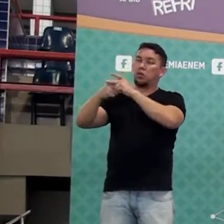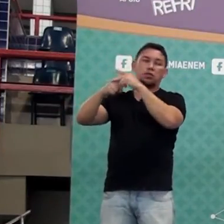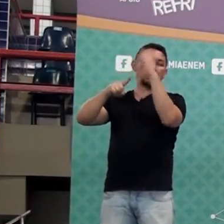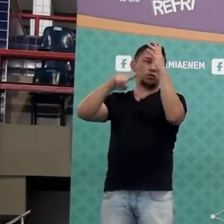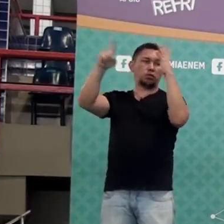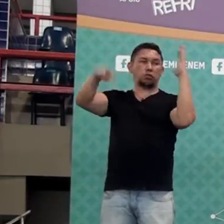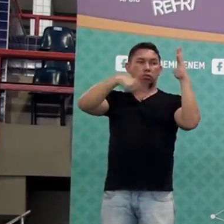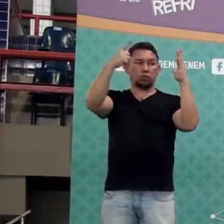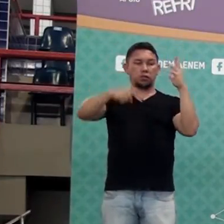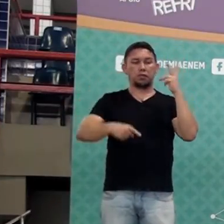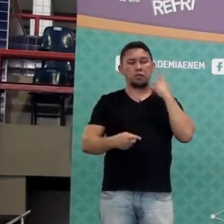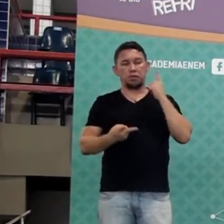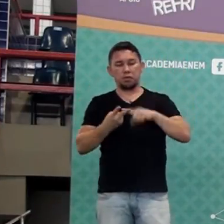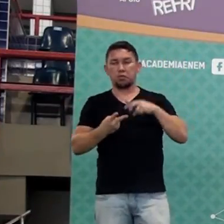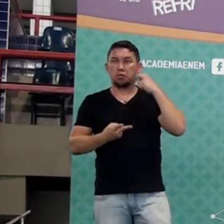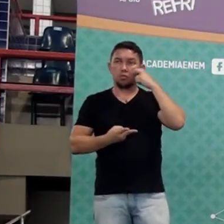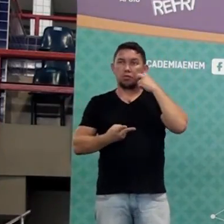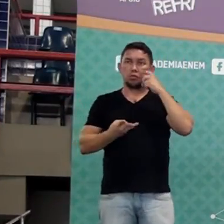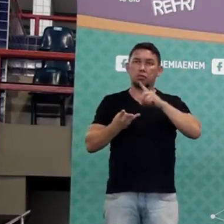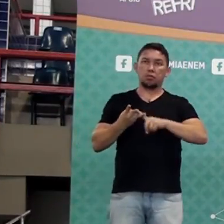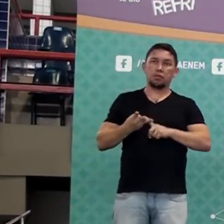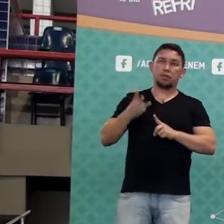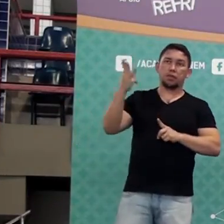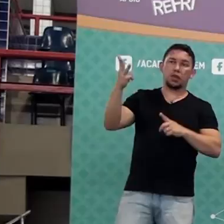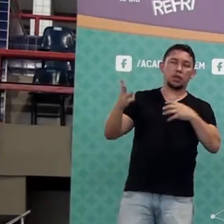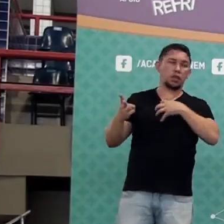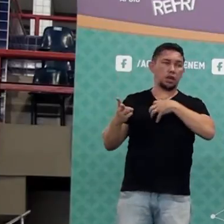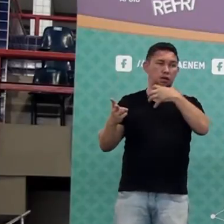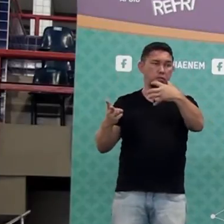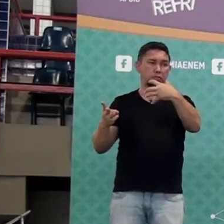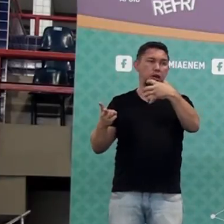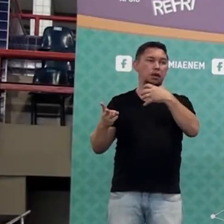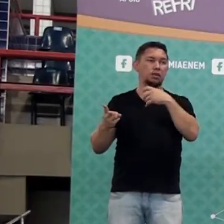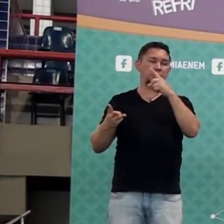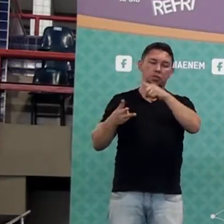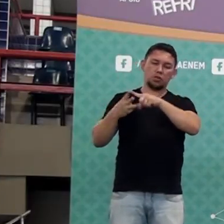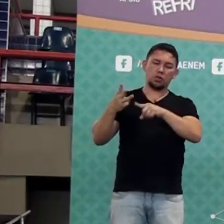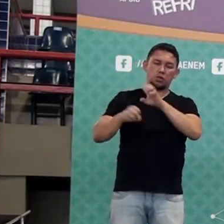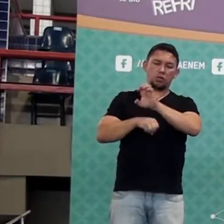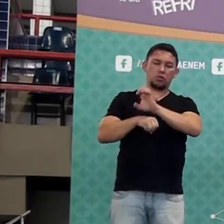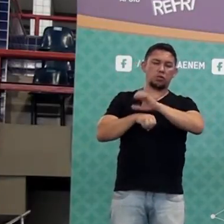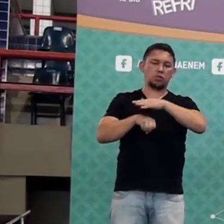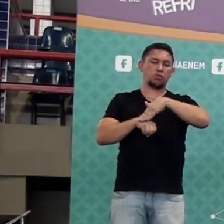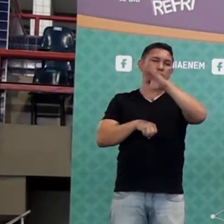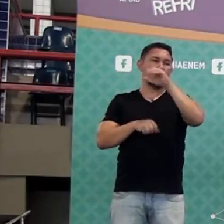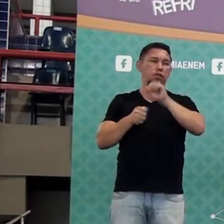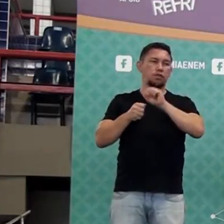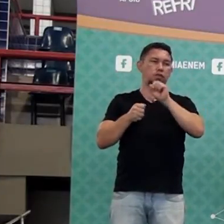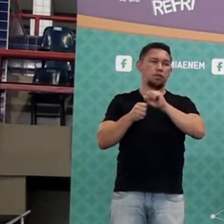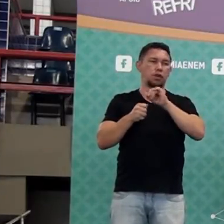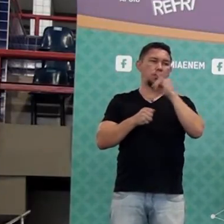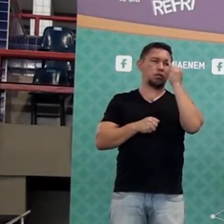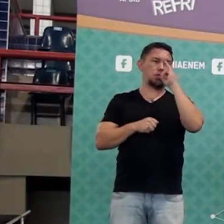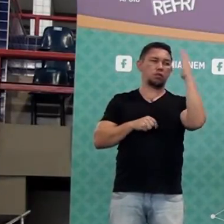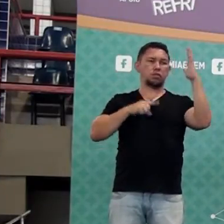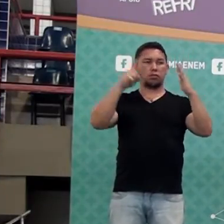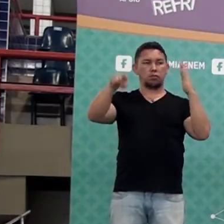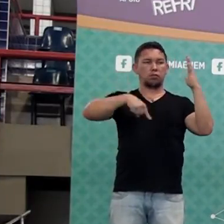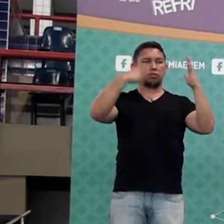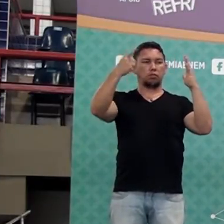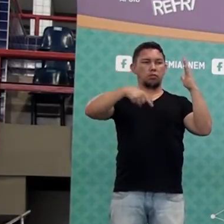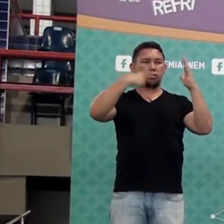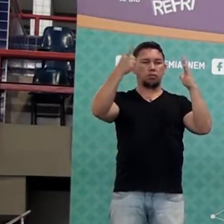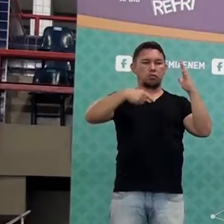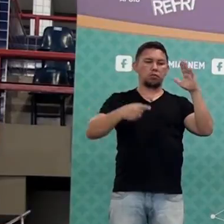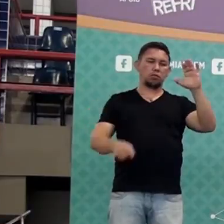Ceará, do Rio Grande do Norte e da Bahia são os 3 estados que mais produzem eletricidade a